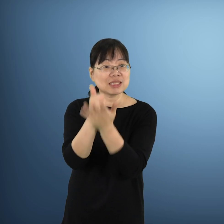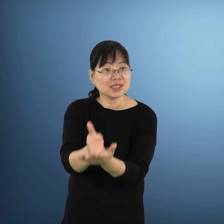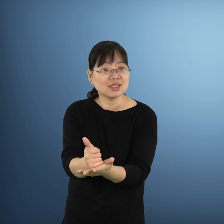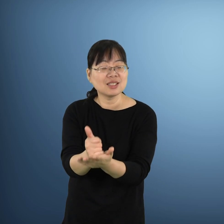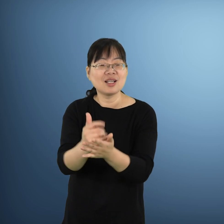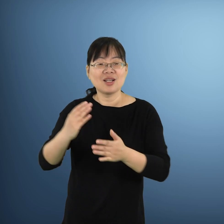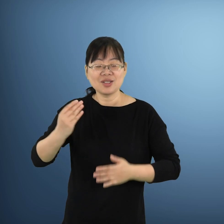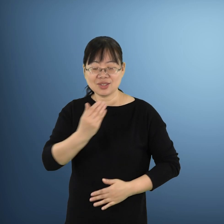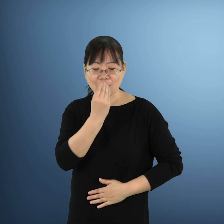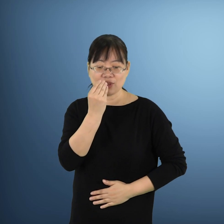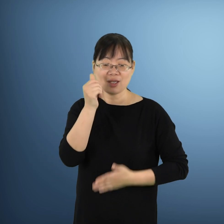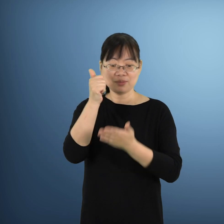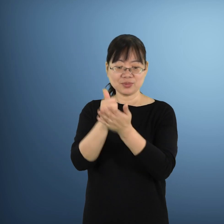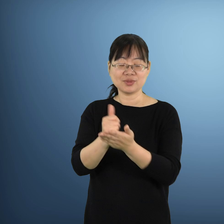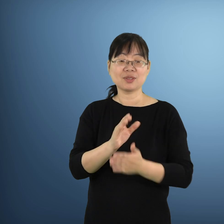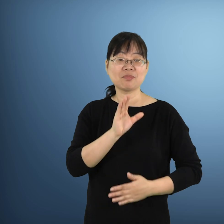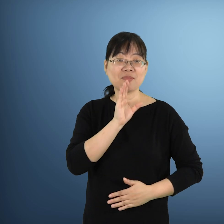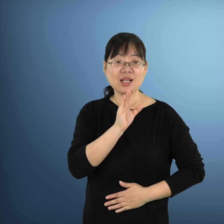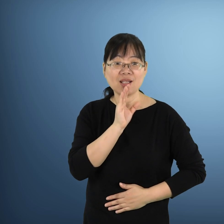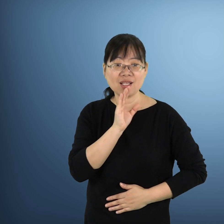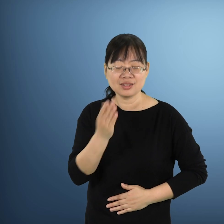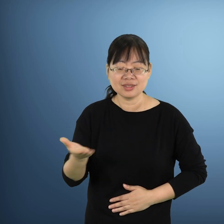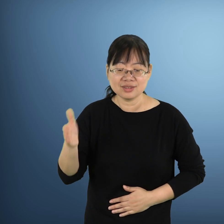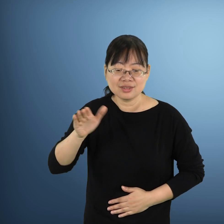예수님이 거룩하신 분인데